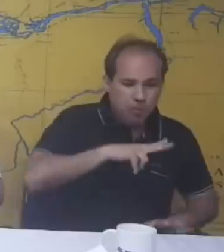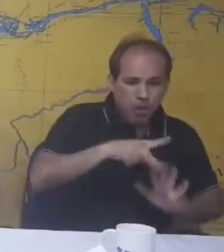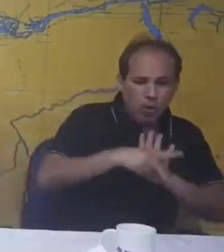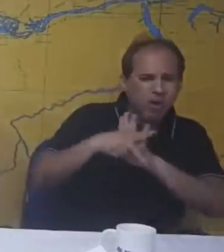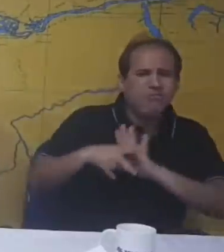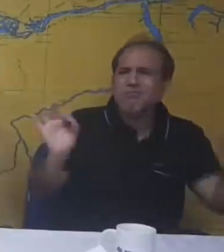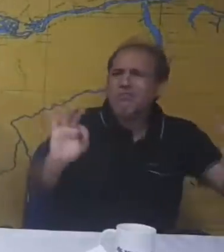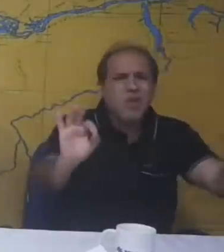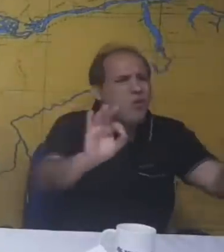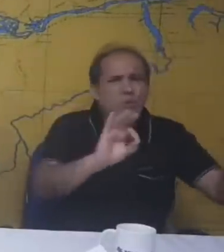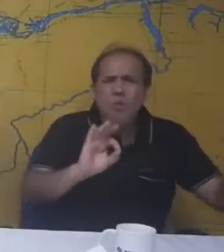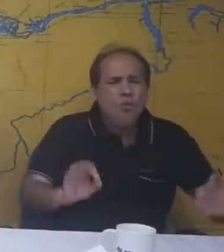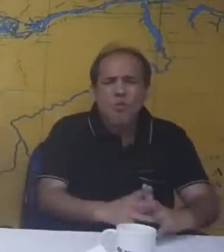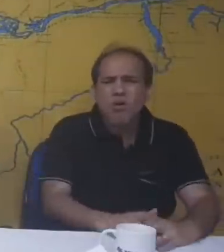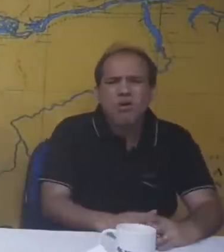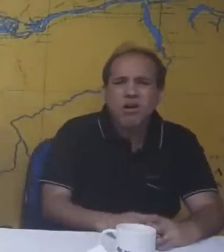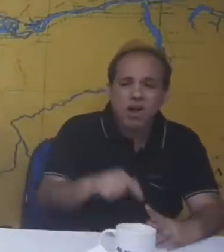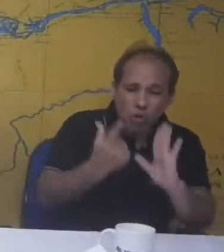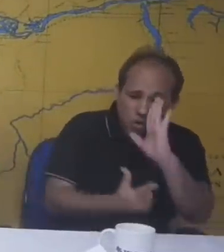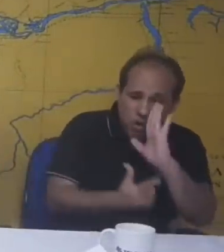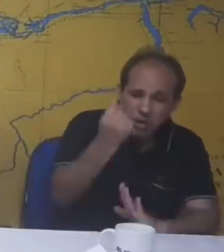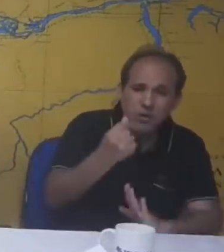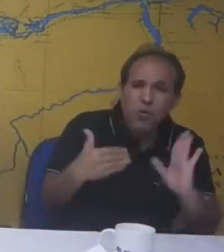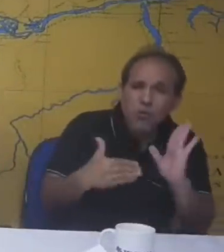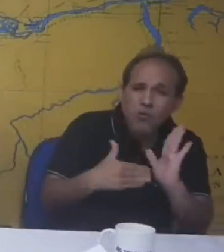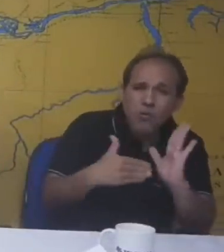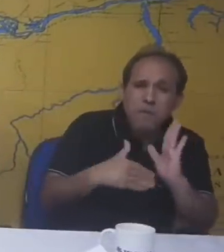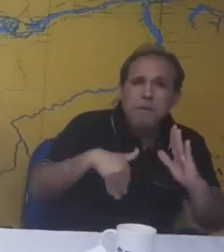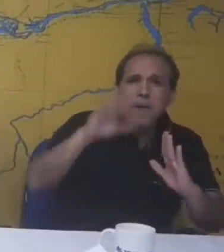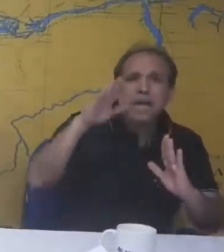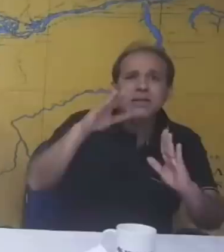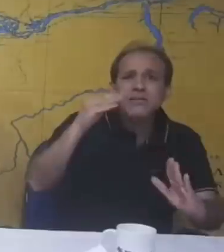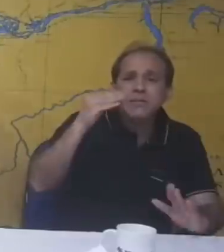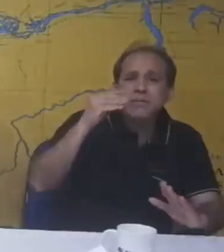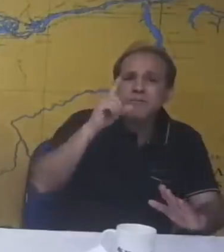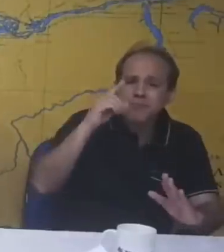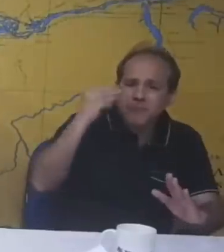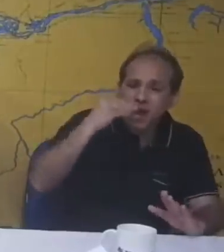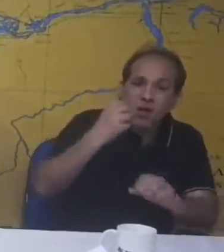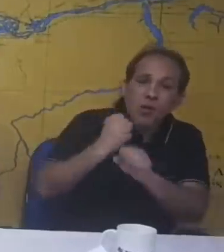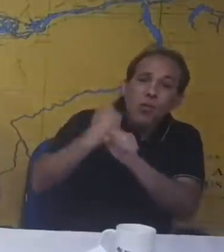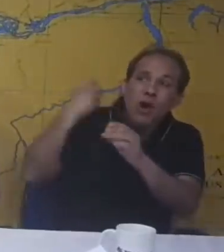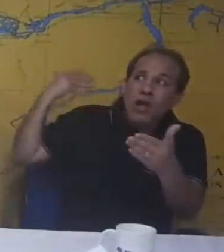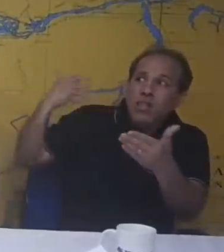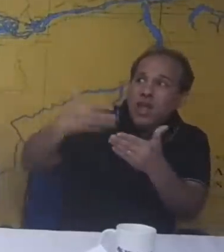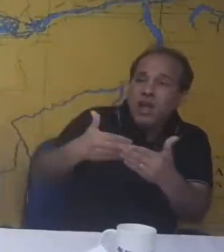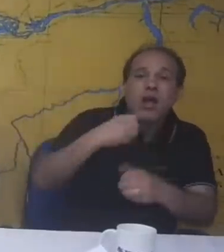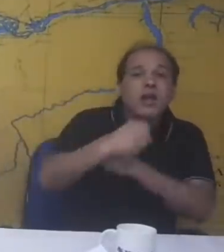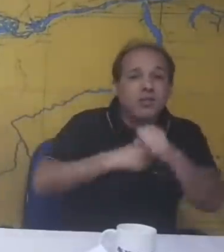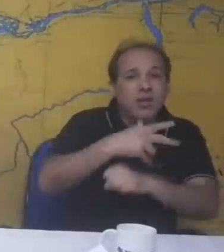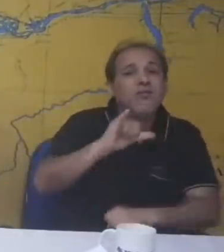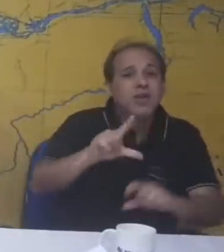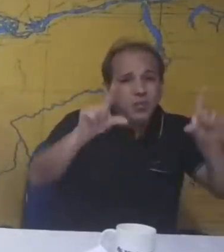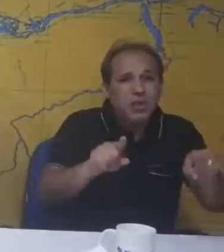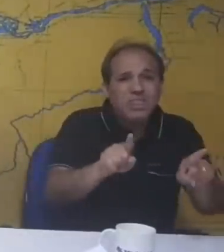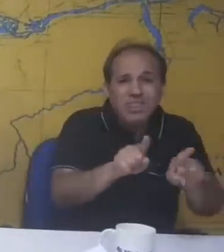Não, tá? Presidente, isso aí são recursos. Nosso orçamento é um dos menores dos últimos anos, tá? Talvez o menor. O ano que vem a tendência é ser menor ainda, mas